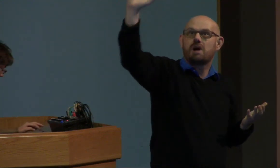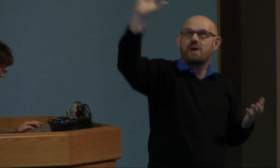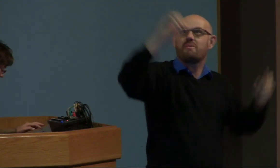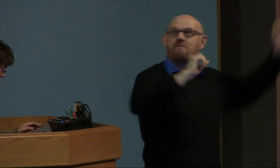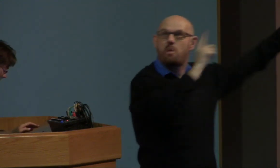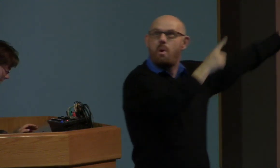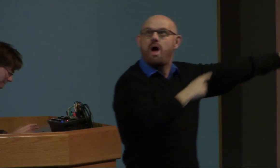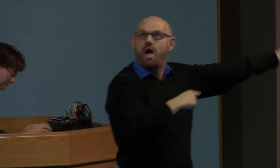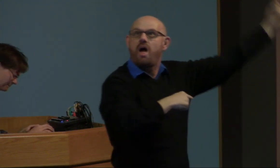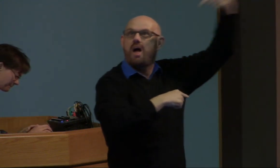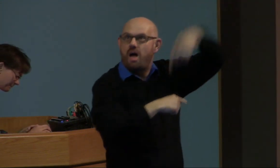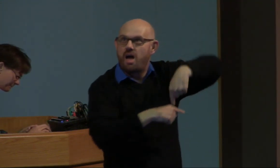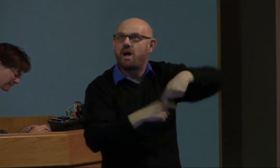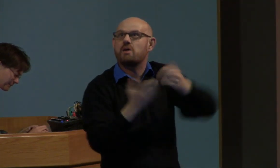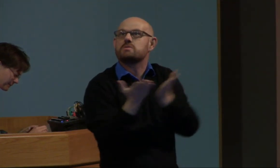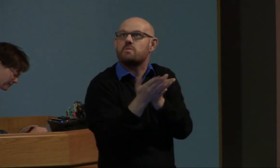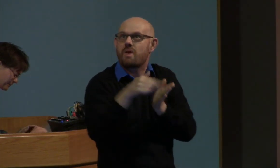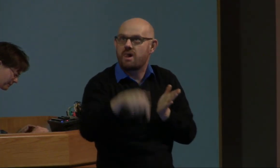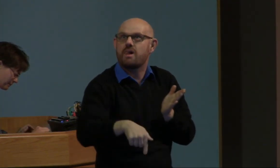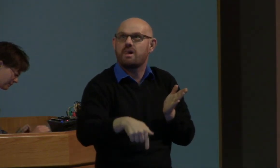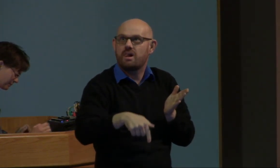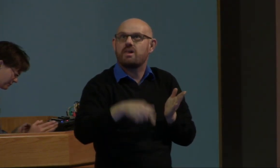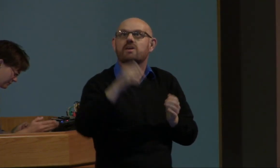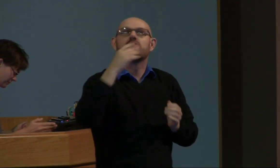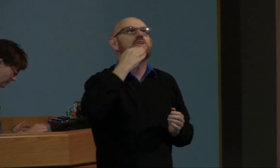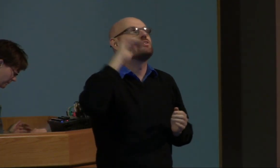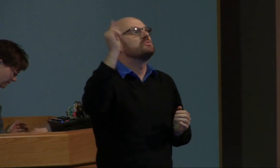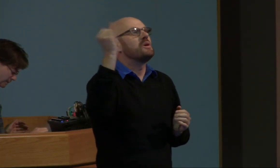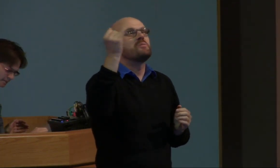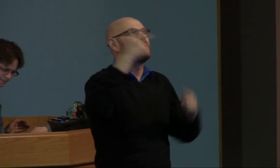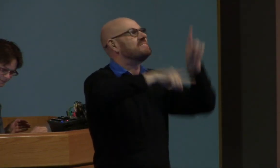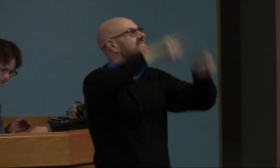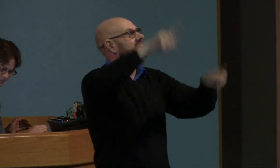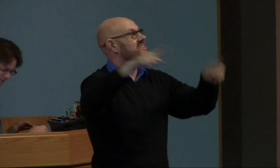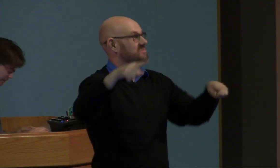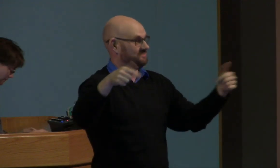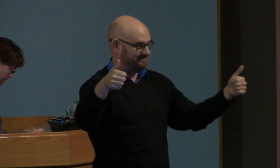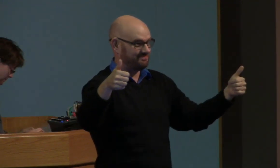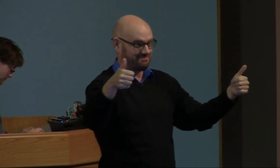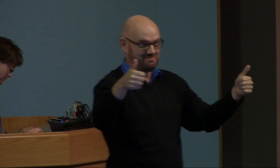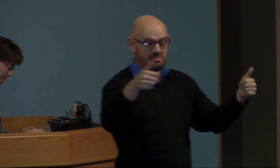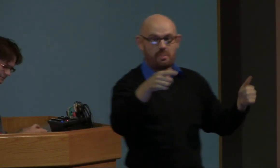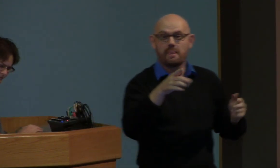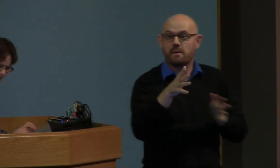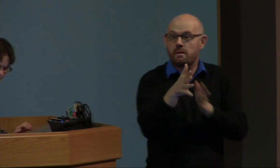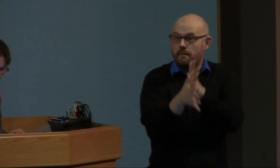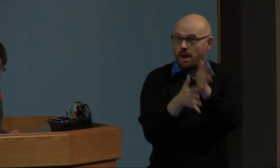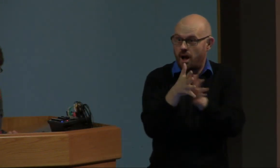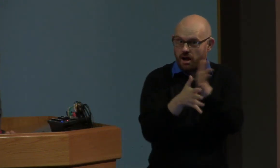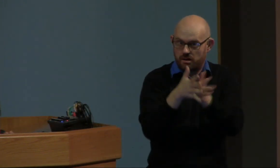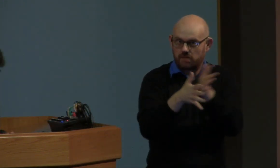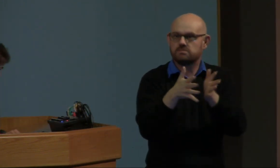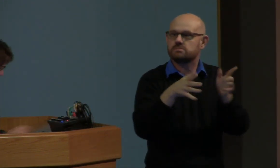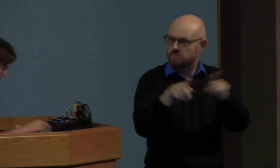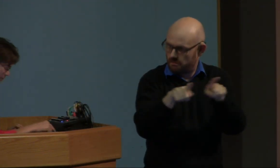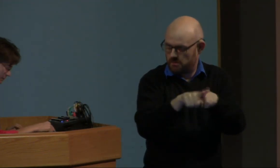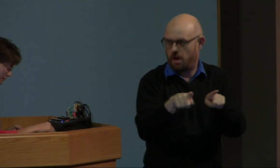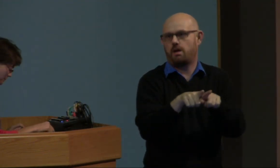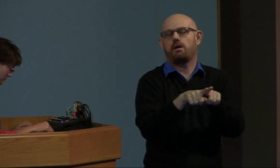Oos-Kaap, ver, hiernatoe, skool hierby. So alles het verander, mense is verskillend, en die